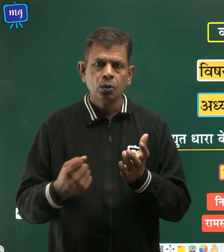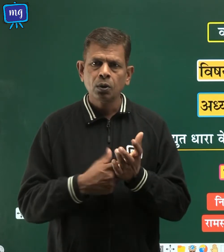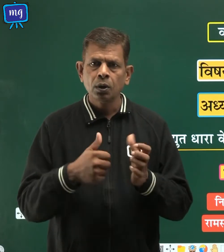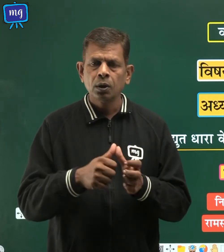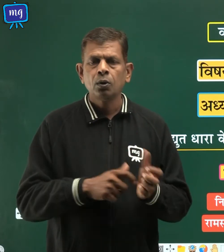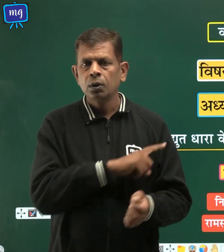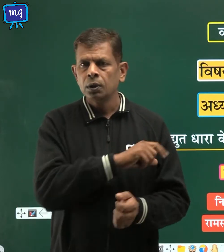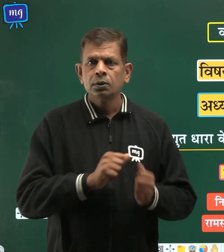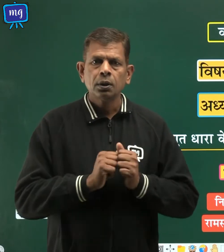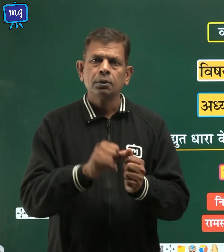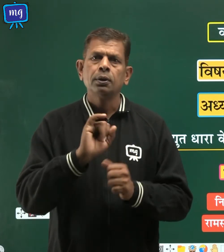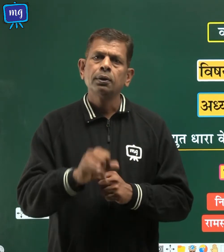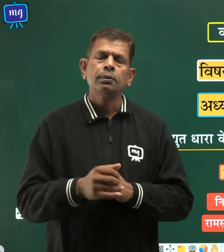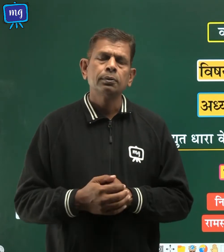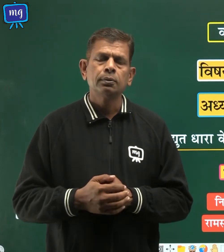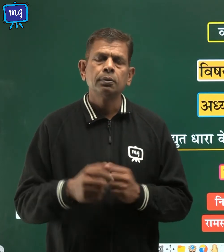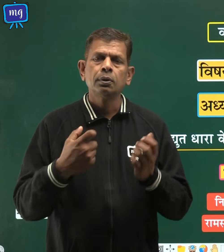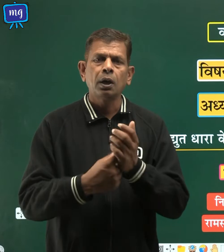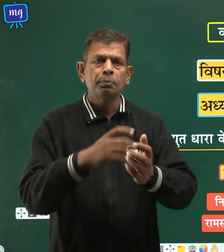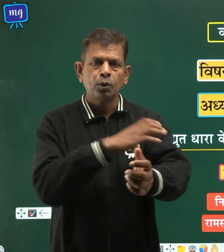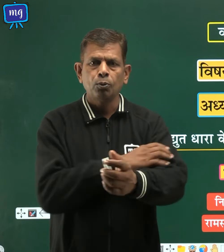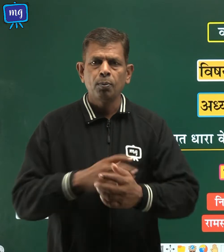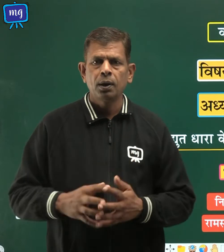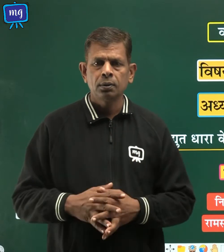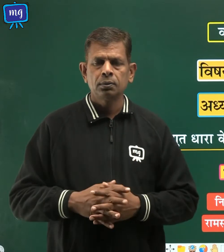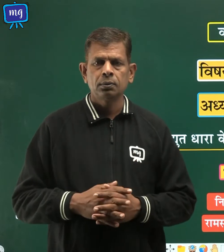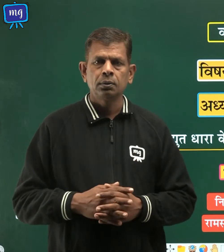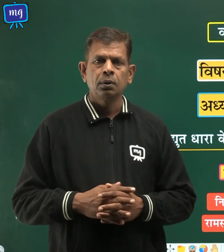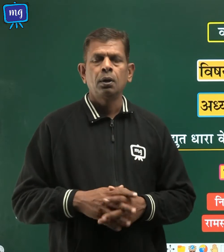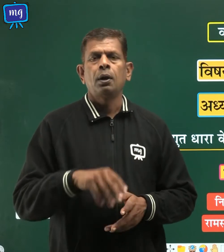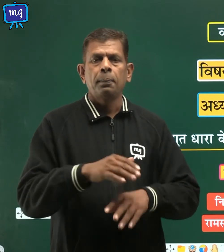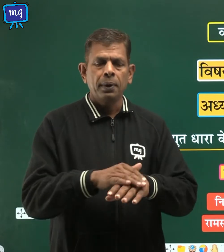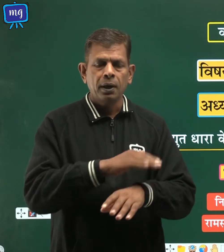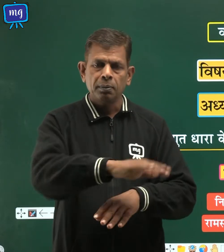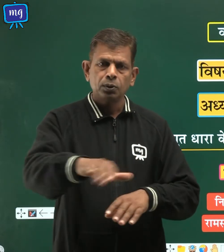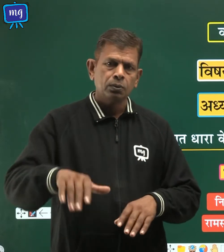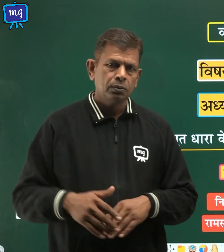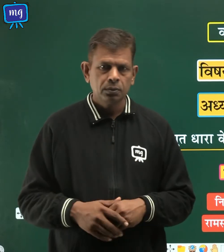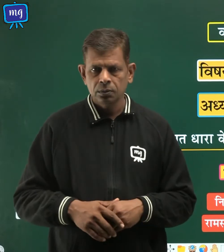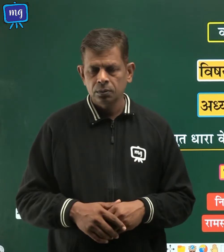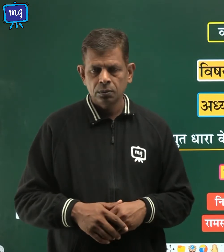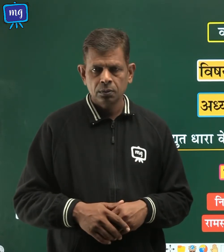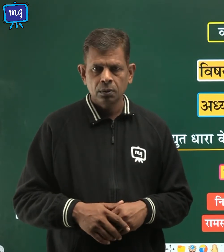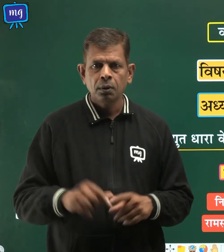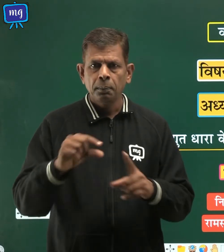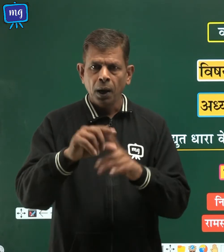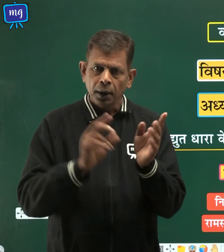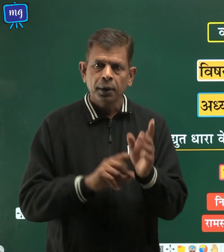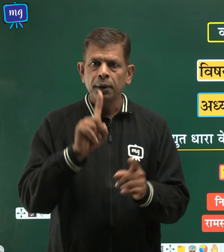और मेरे साथ हैं रामस्वरूप कुमार। प्यारे बच्चों, भाग 1